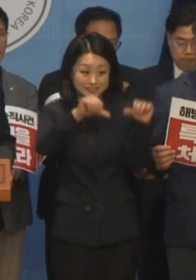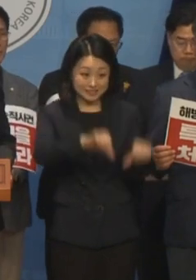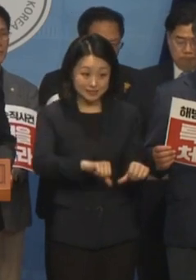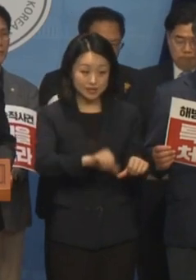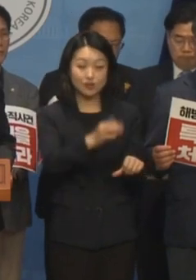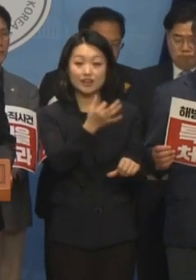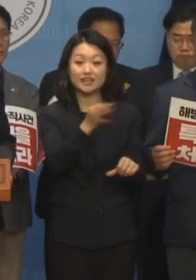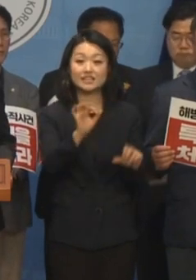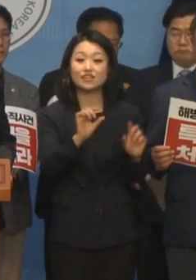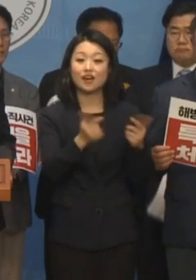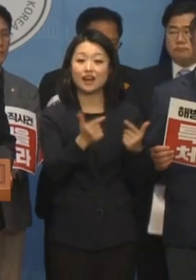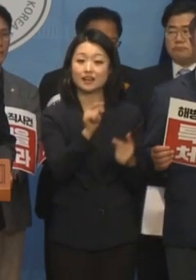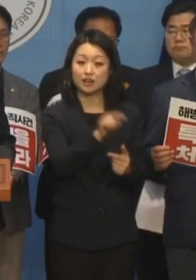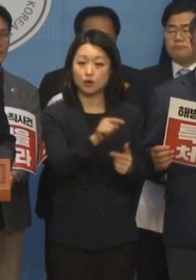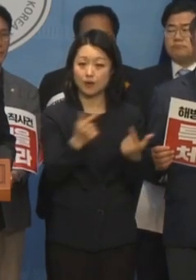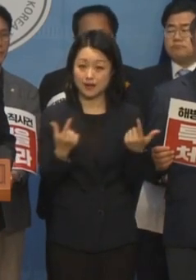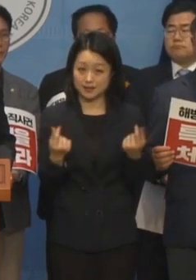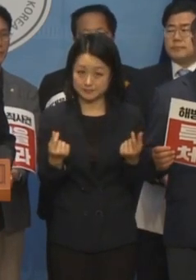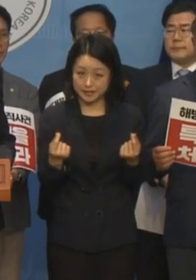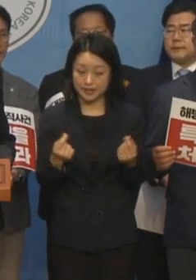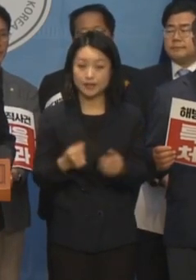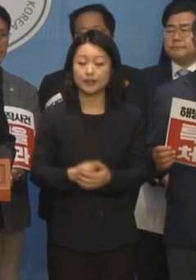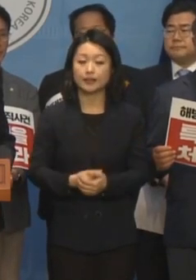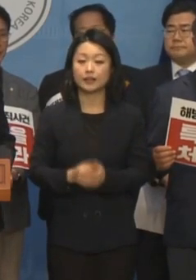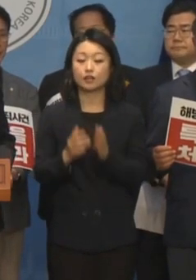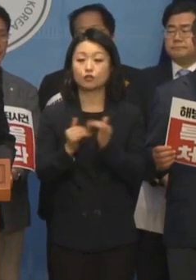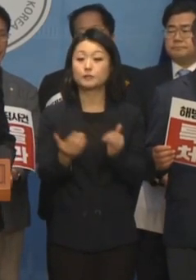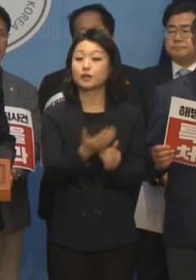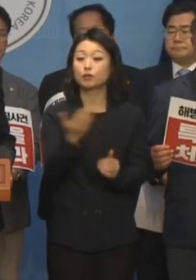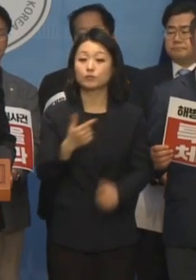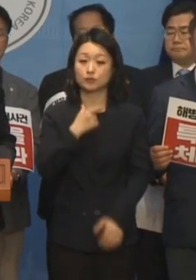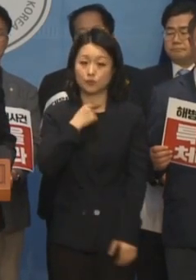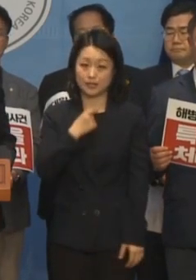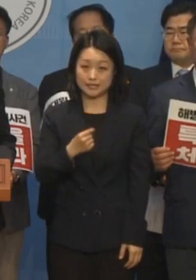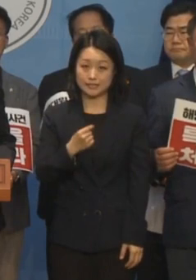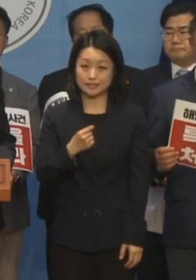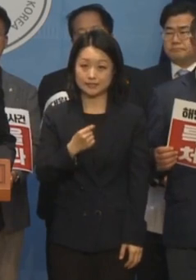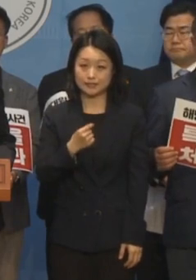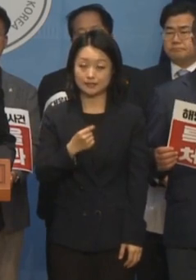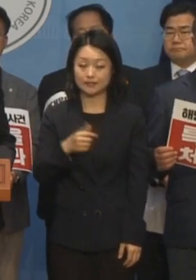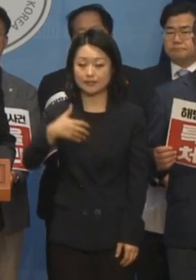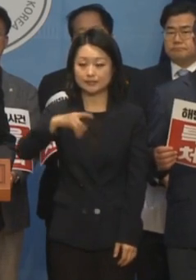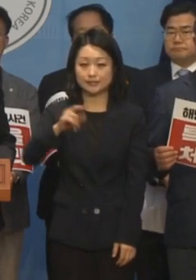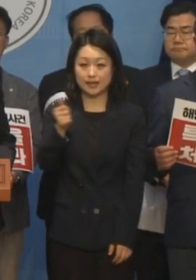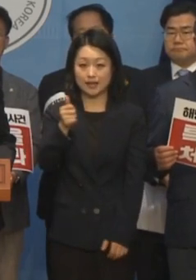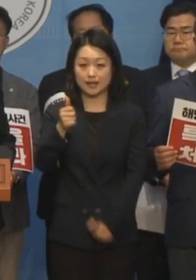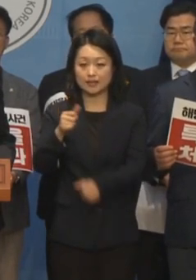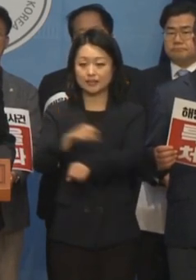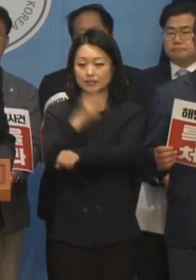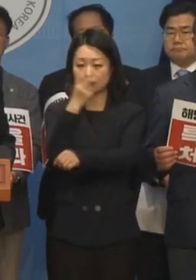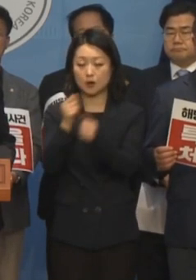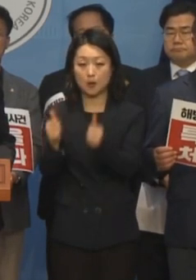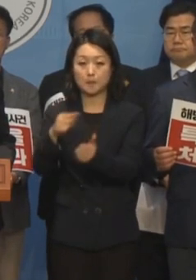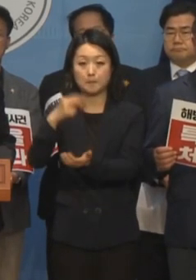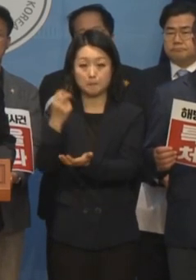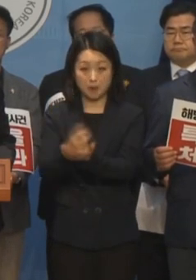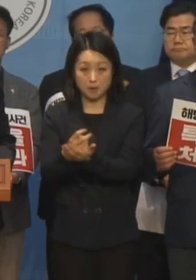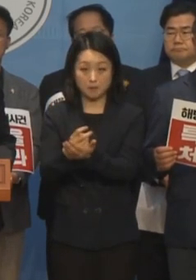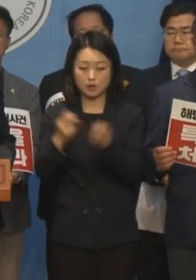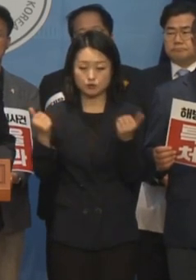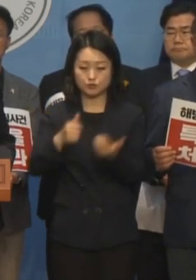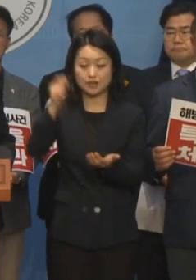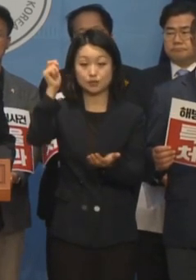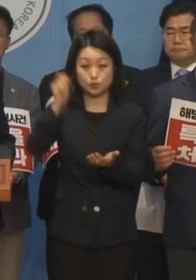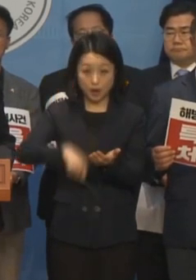생각을 갖게도 할 것입니다. 국민이 원하는 최상병 특검법 국회에서